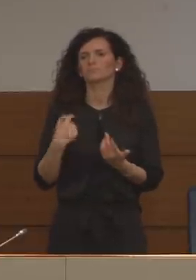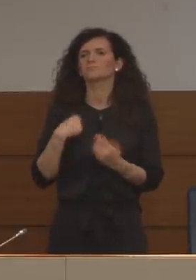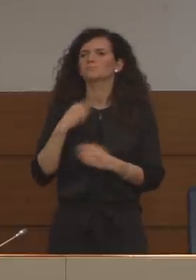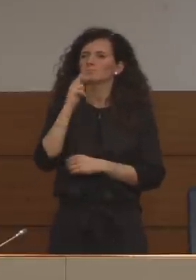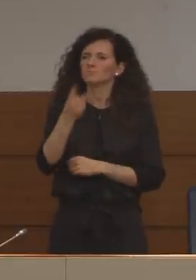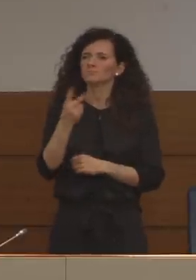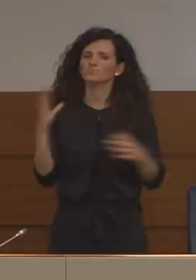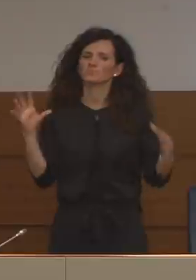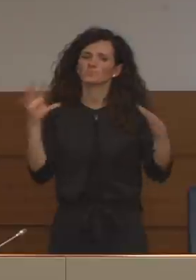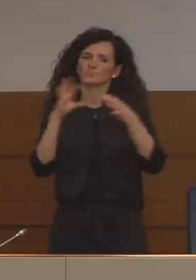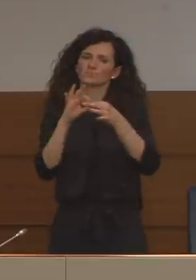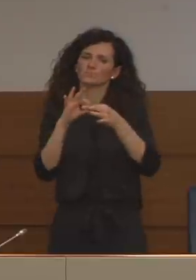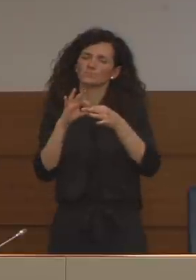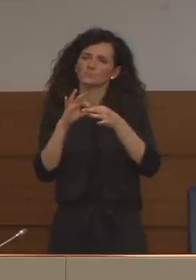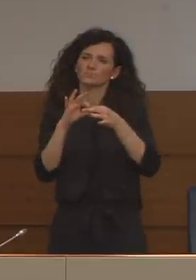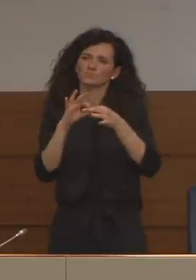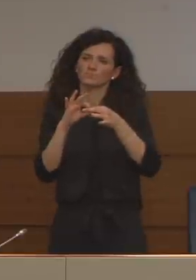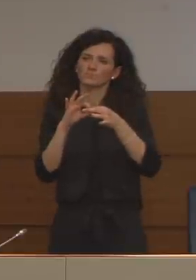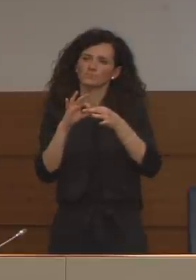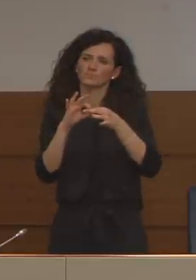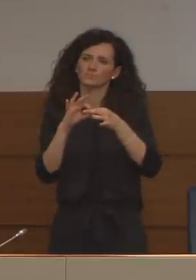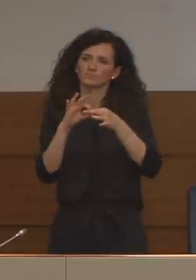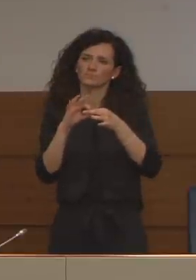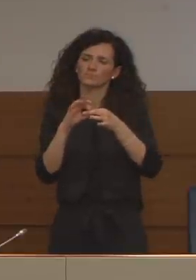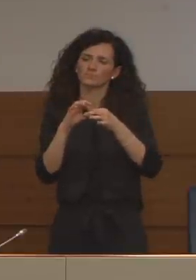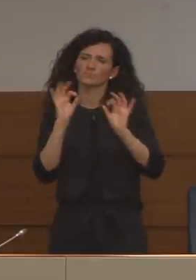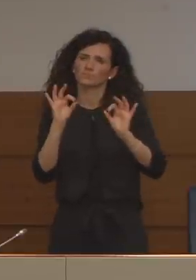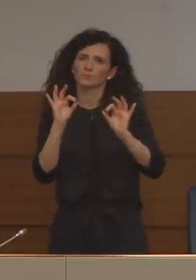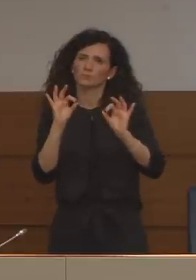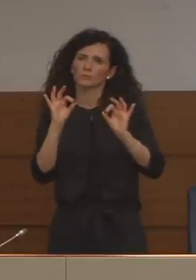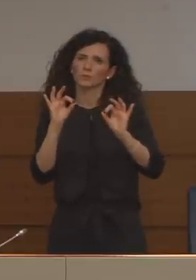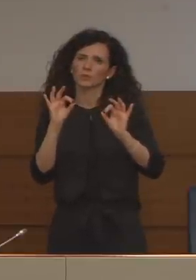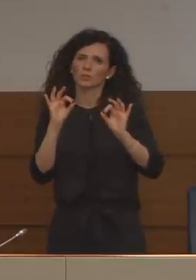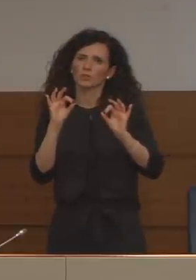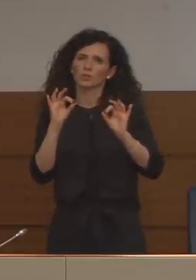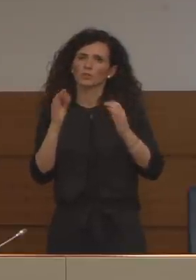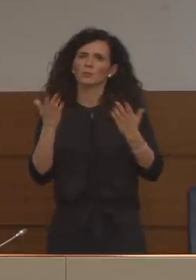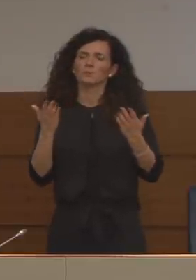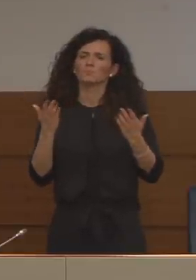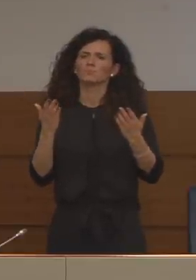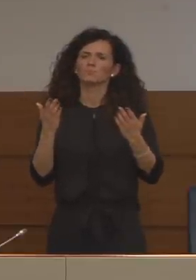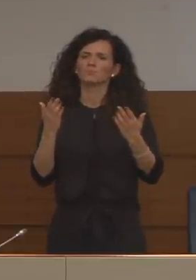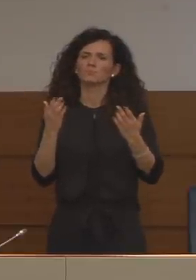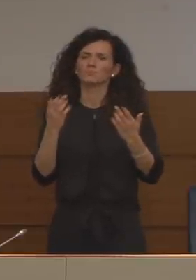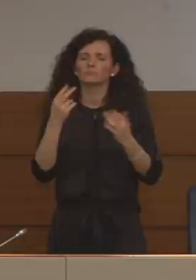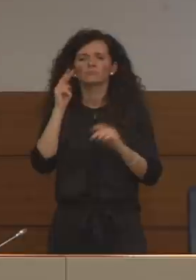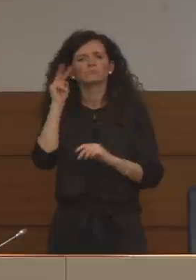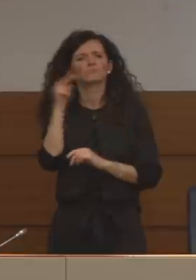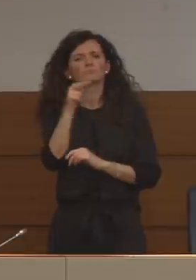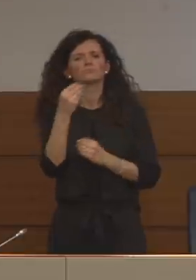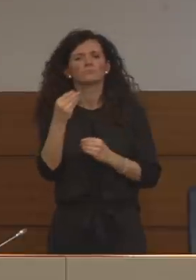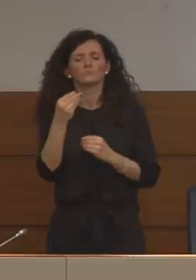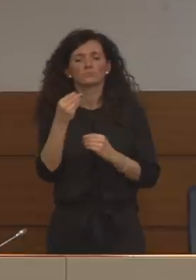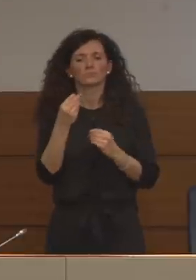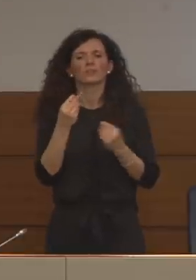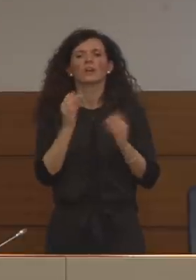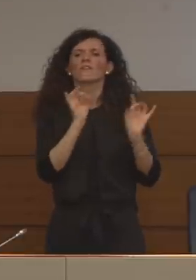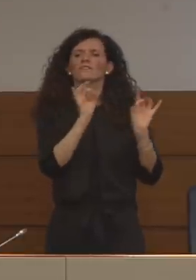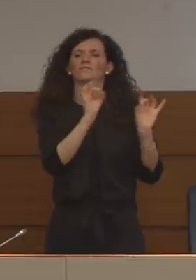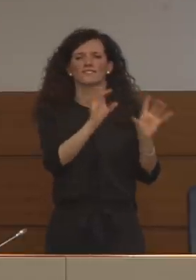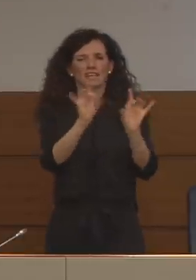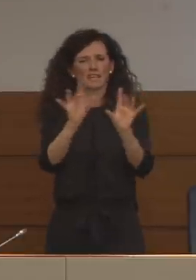che definirei quasi di fisiologia nel senso che un virus